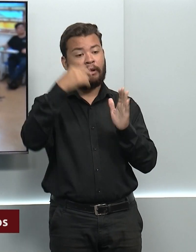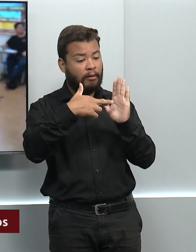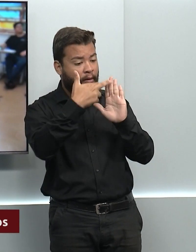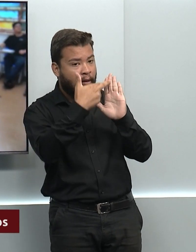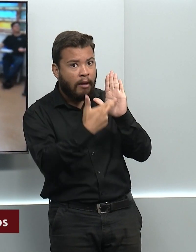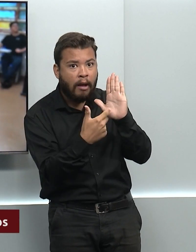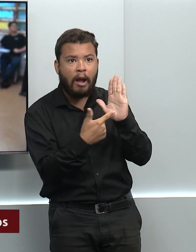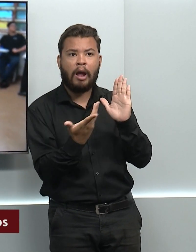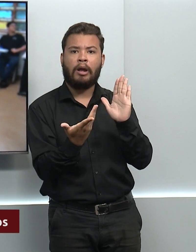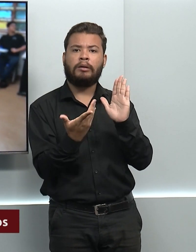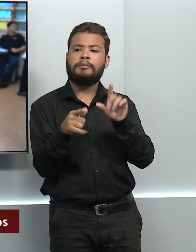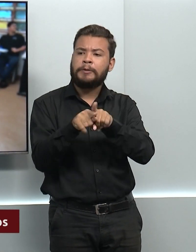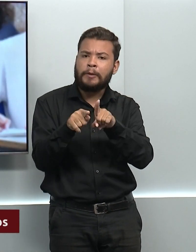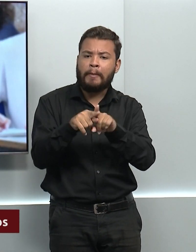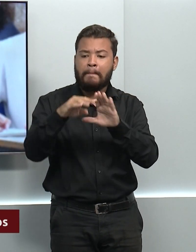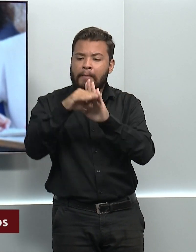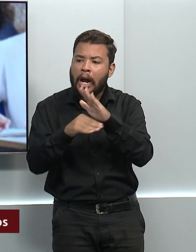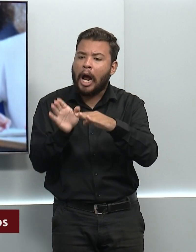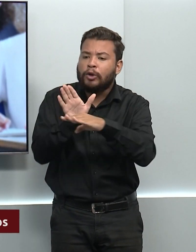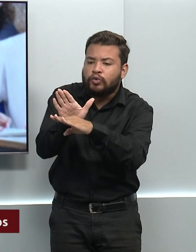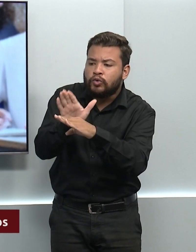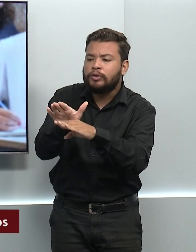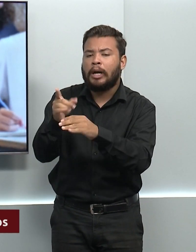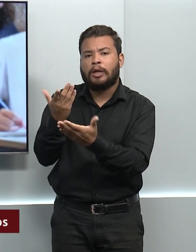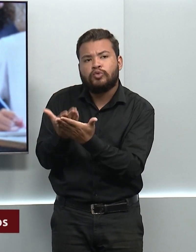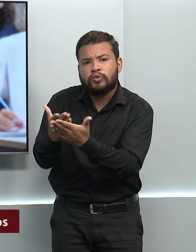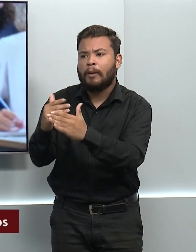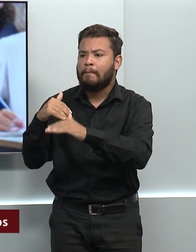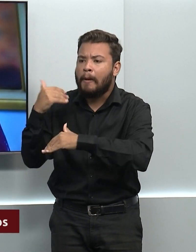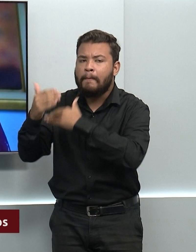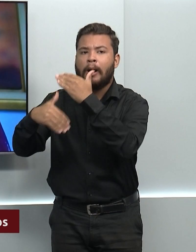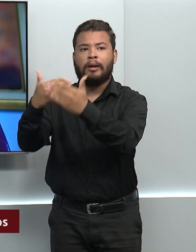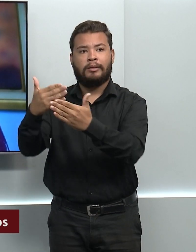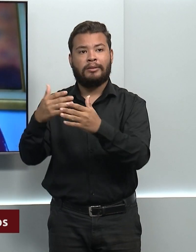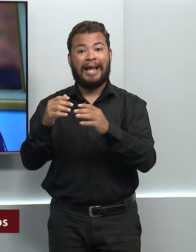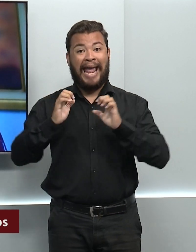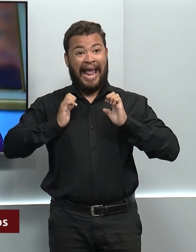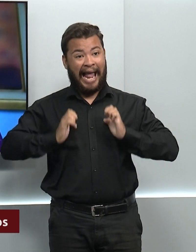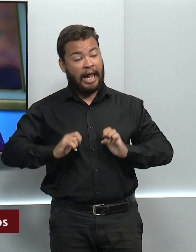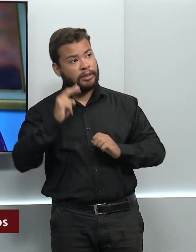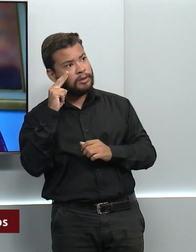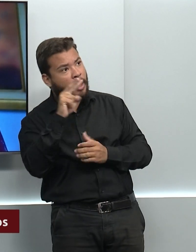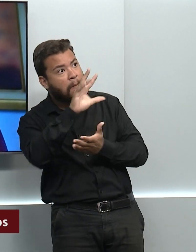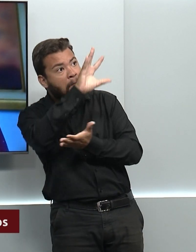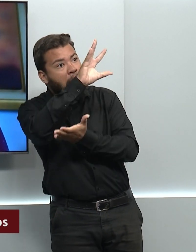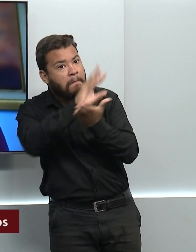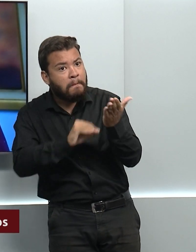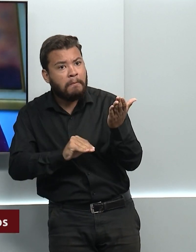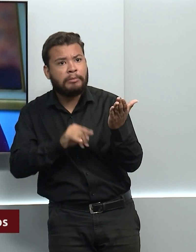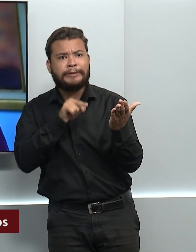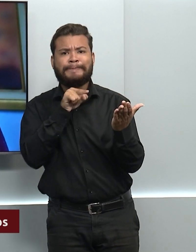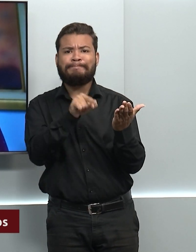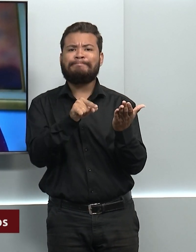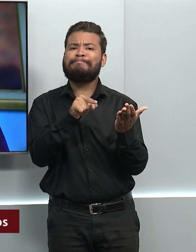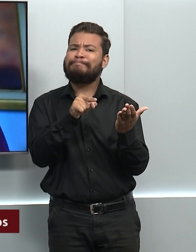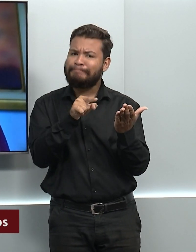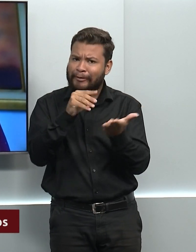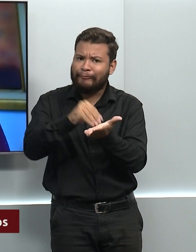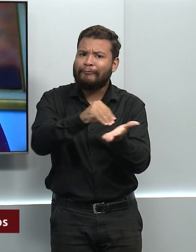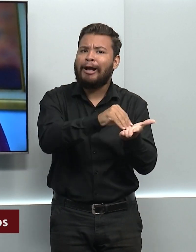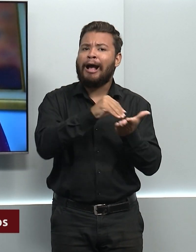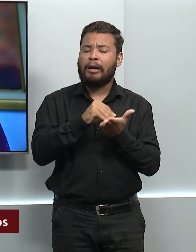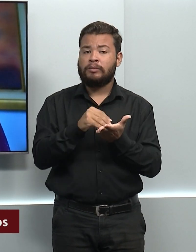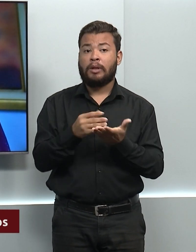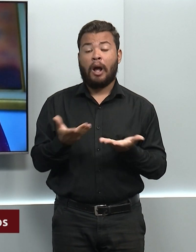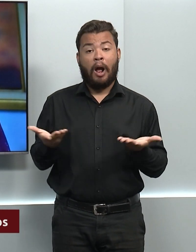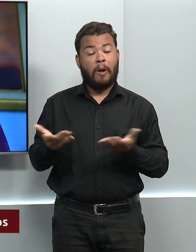formativos, de referências éticas, de referências saudáveis, né? Nós